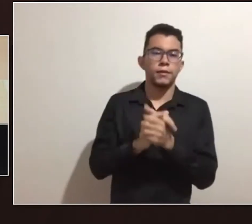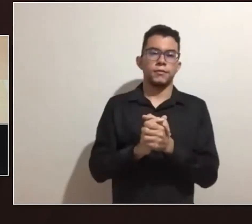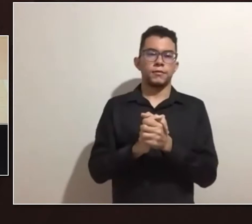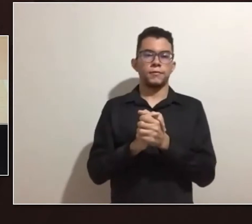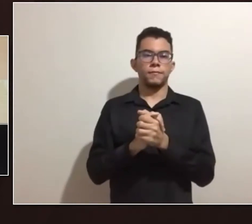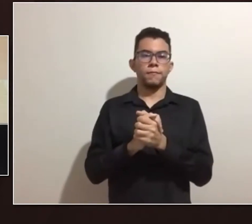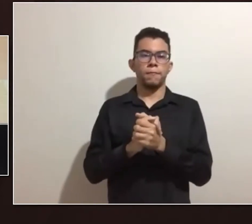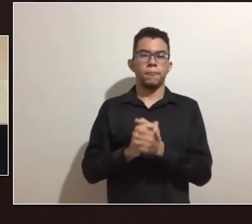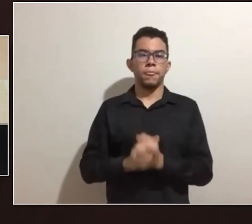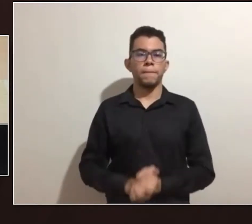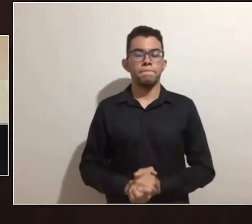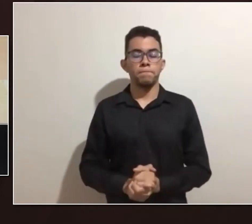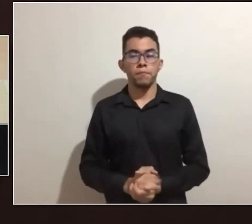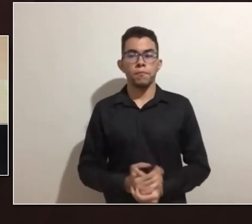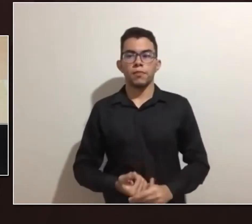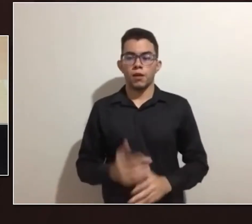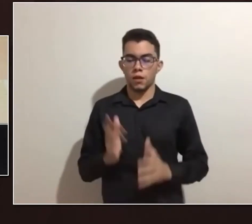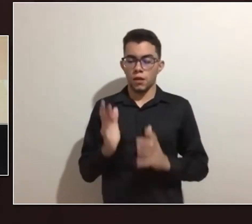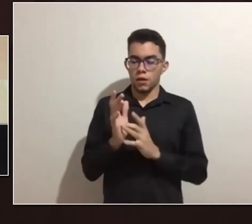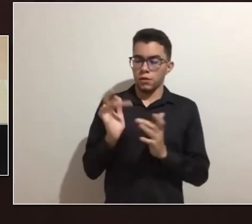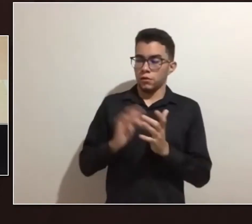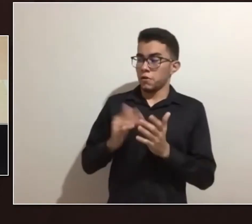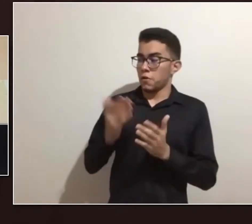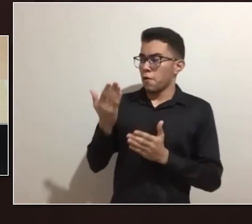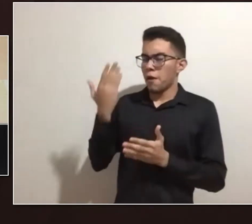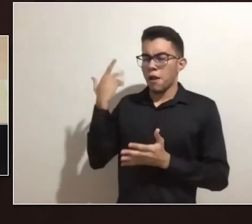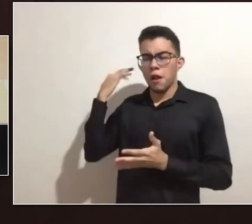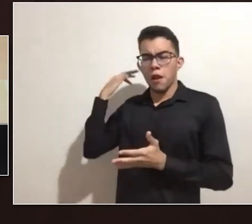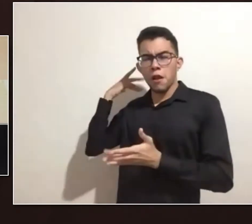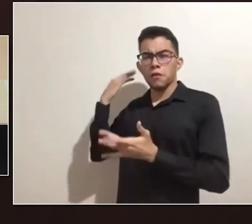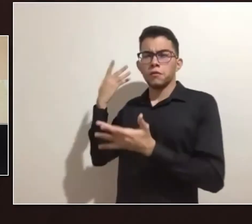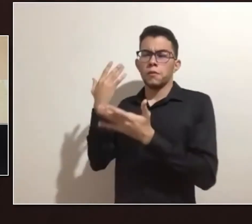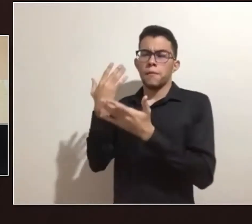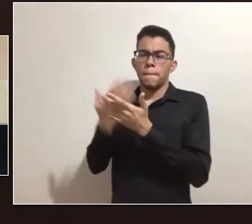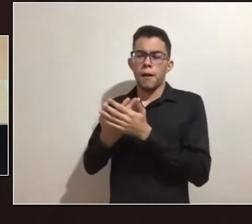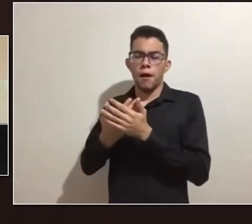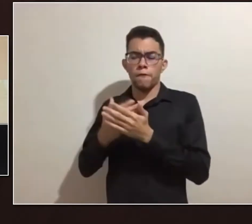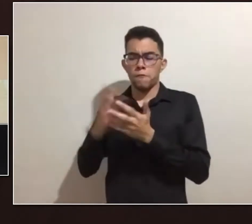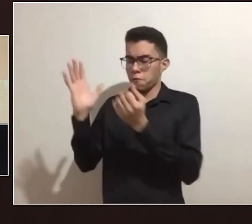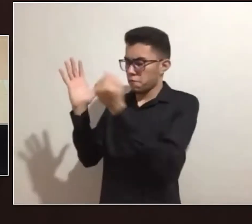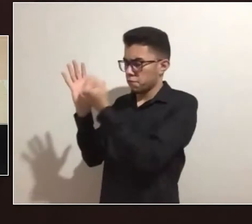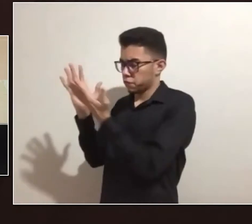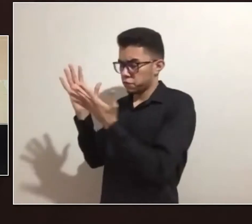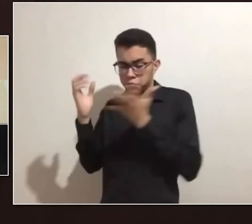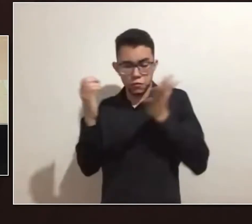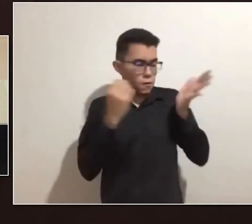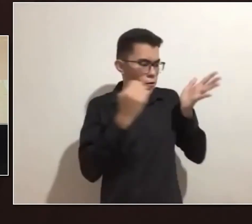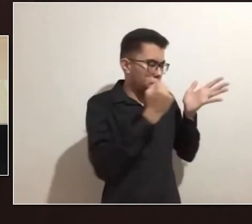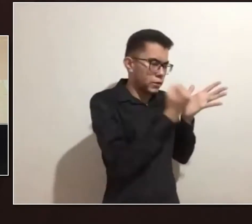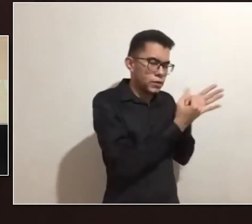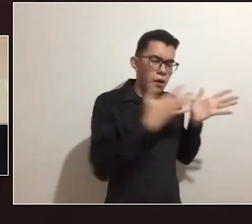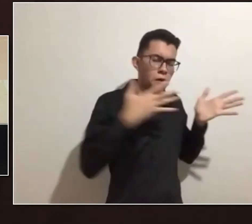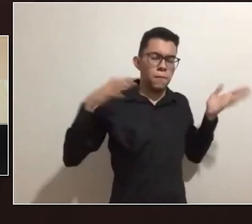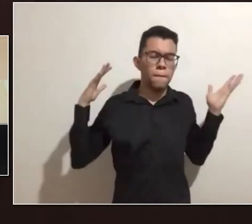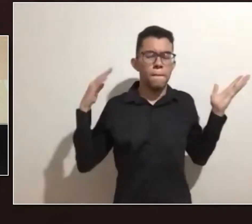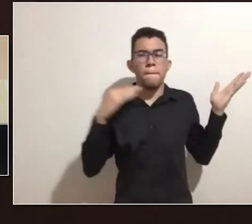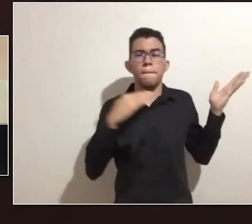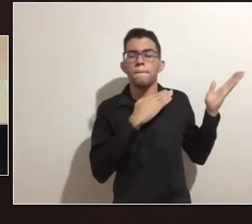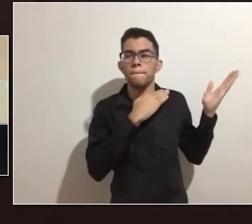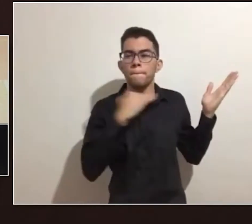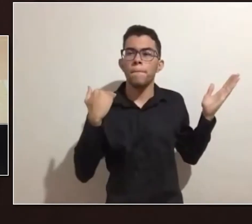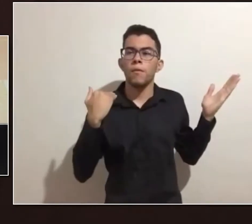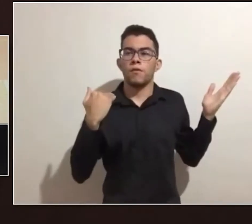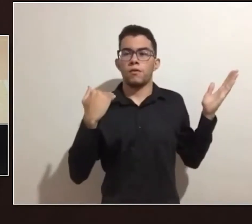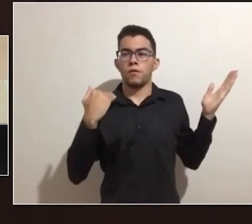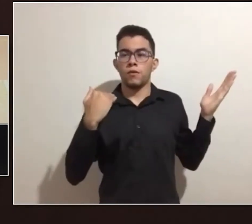abriu, saiu sangue e água. Sangue para Deus nos resgatar dos nossos pecados. Nós estávamos totalmente